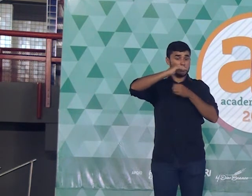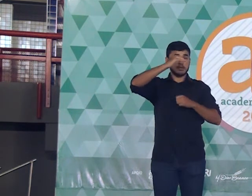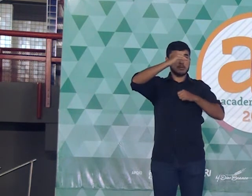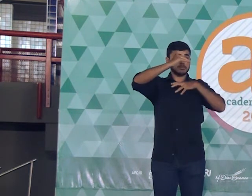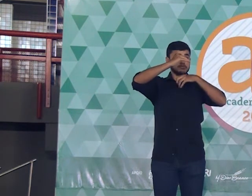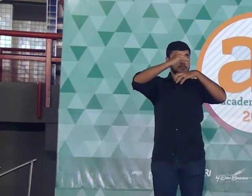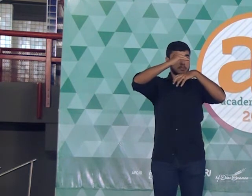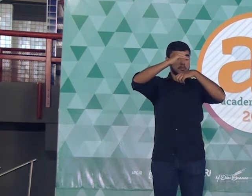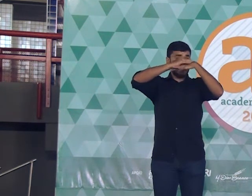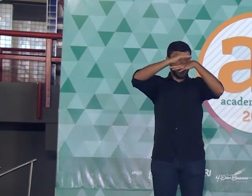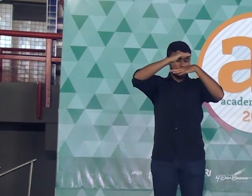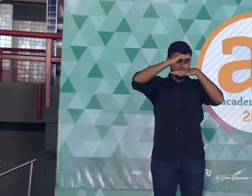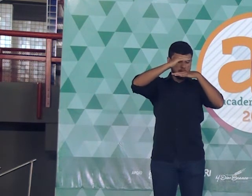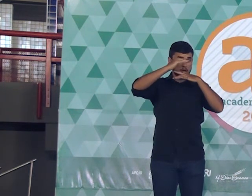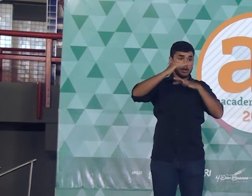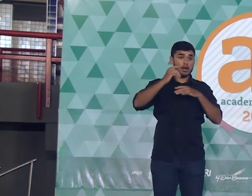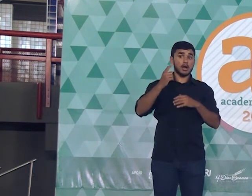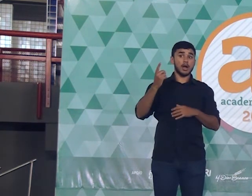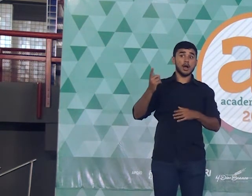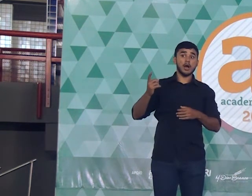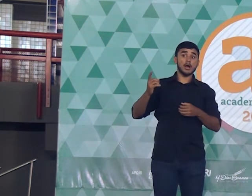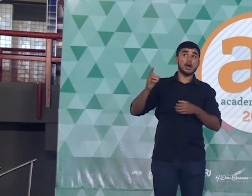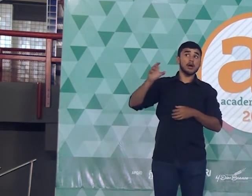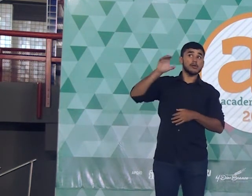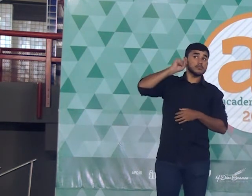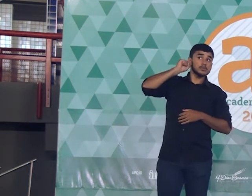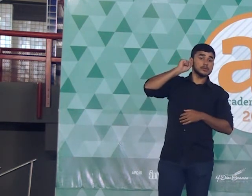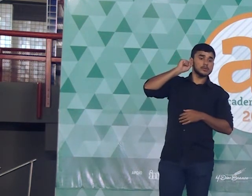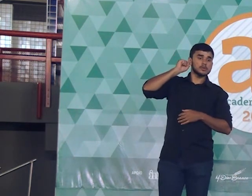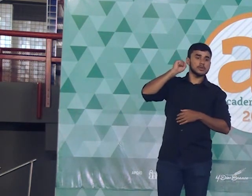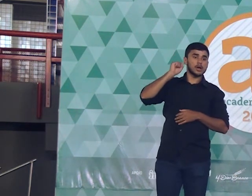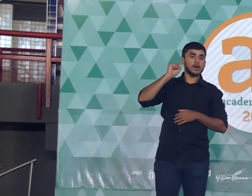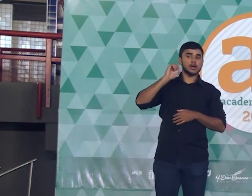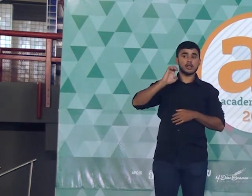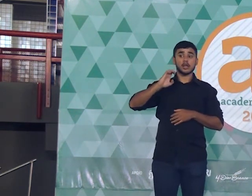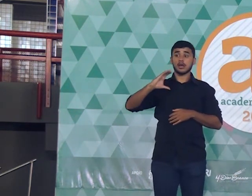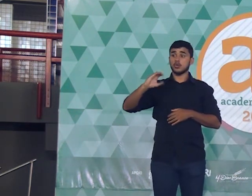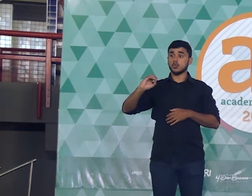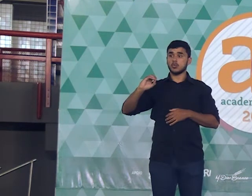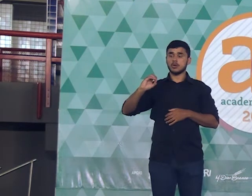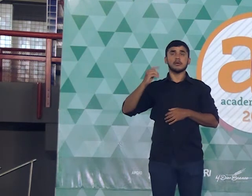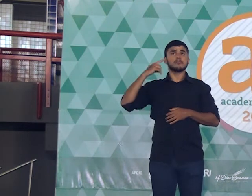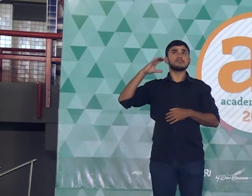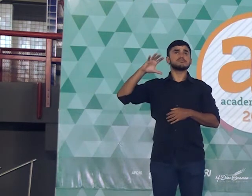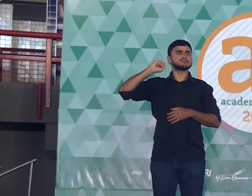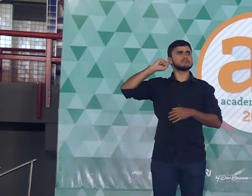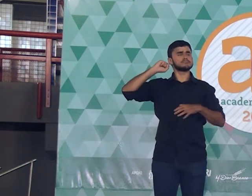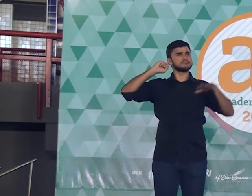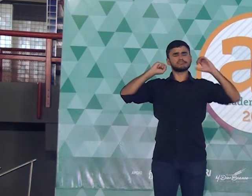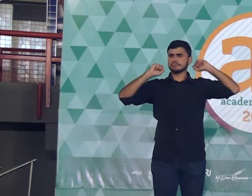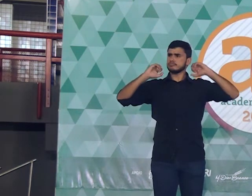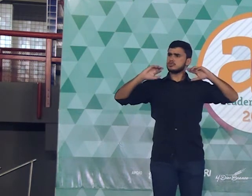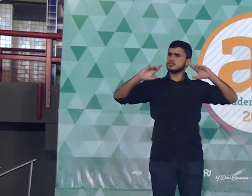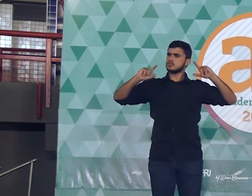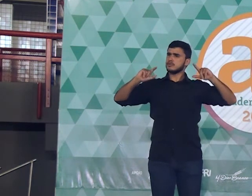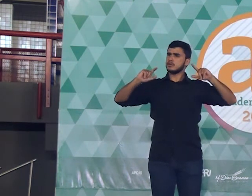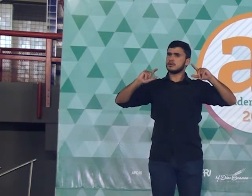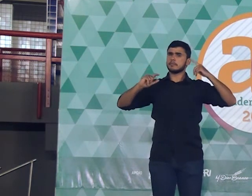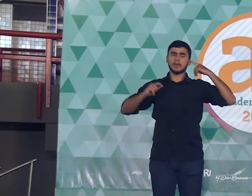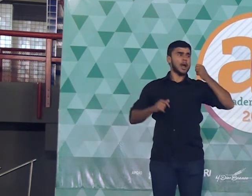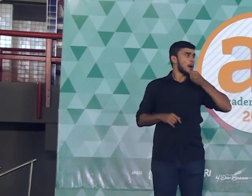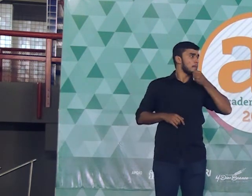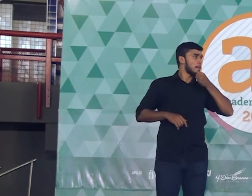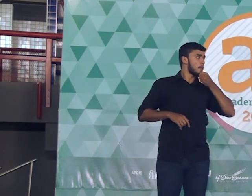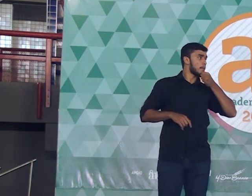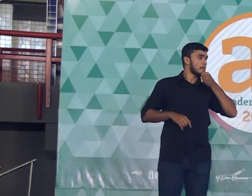que ele chega direto para você em linha reta. Por isso essa impressão de eco. Você está conseguindo perceber os tons com um intervalo de tempo